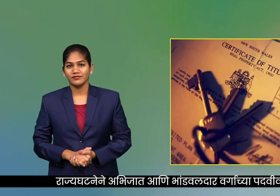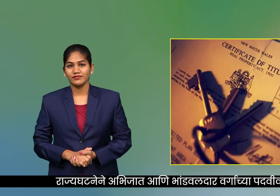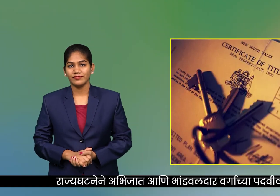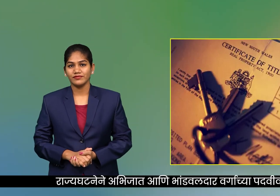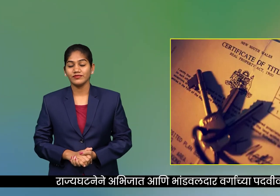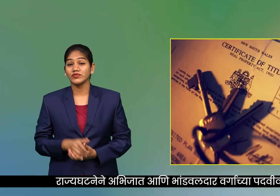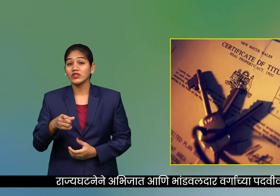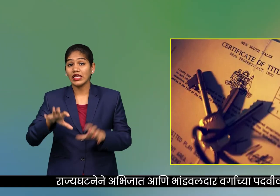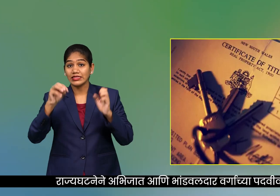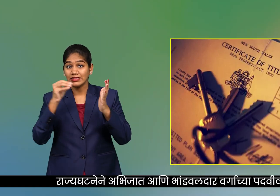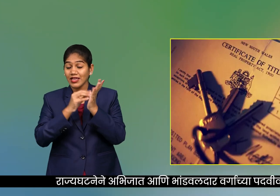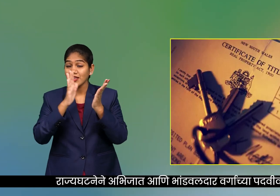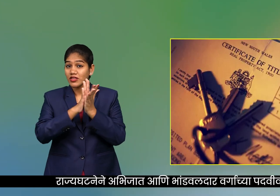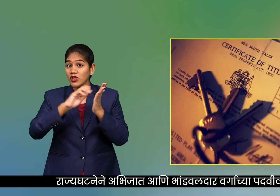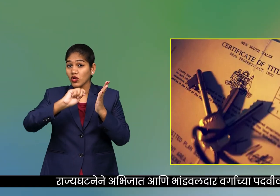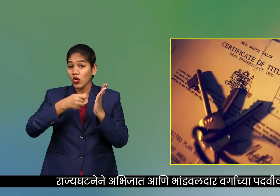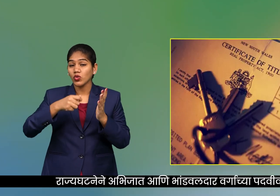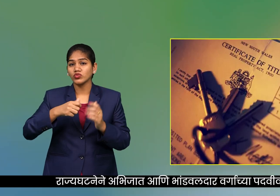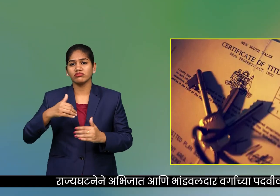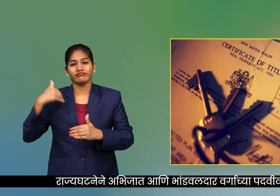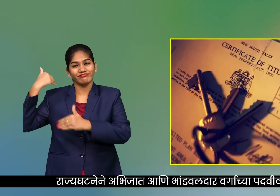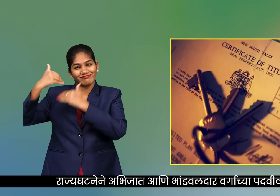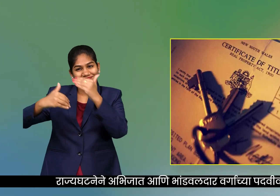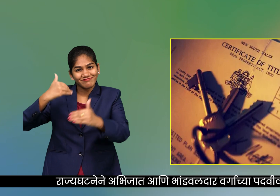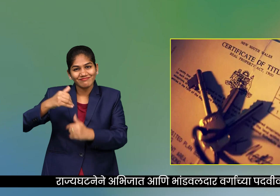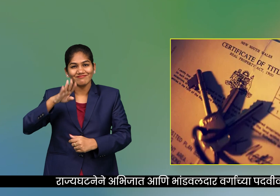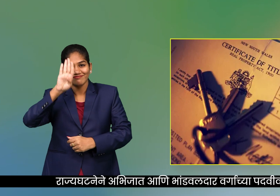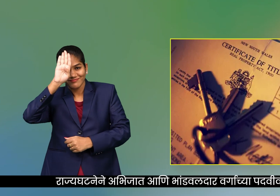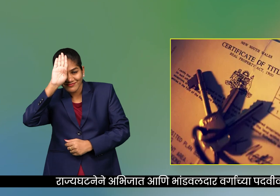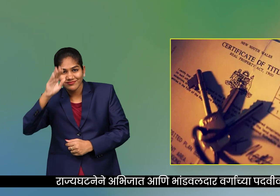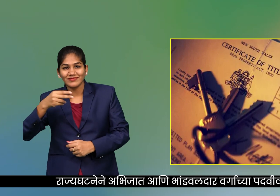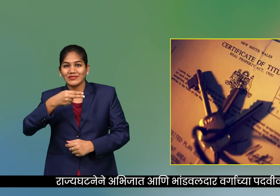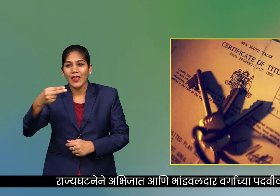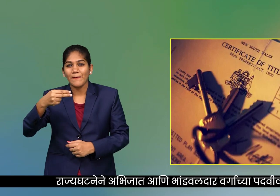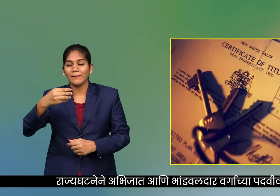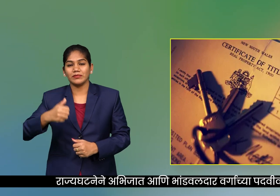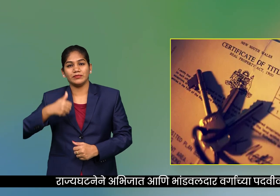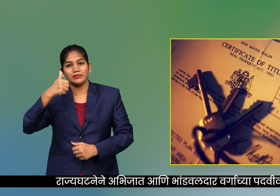राज्यघटनेने अभिजात आणि भांडवलदार वर्गाच्या पदवीवर बंदी घातली आहे.